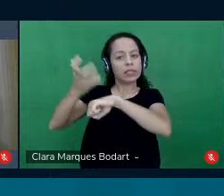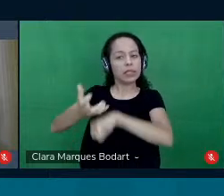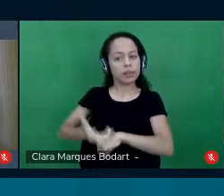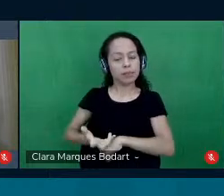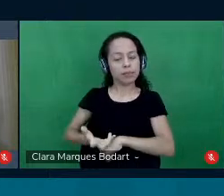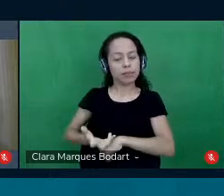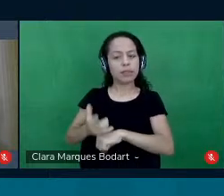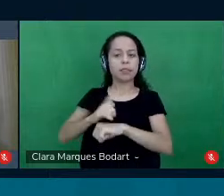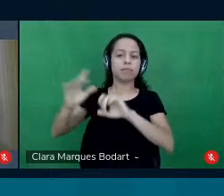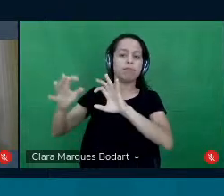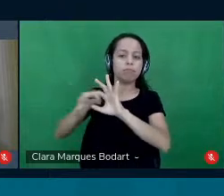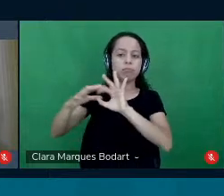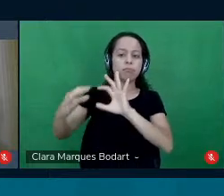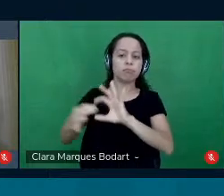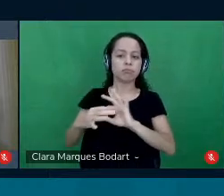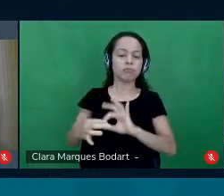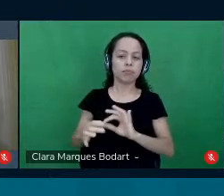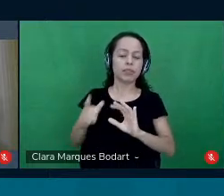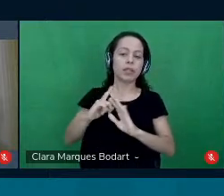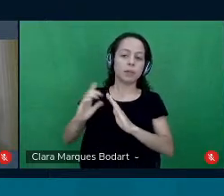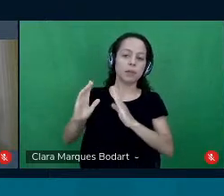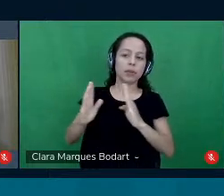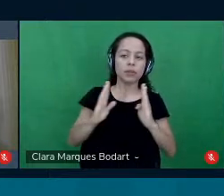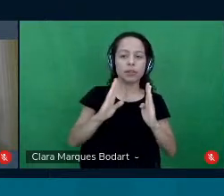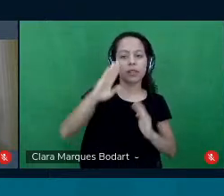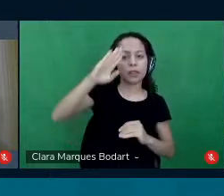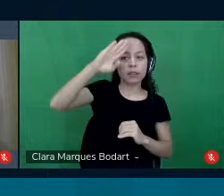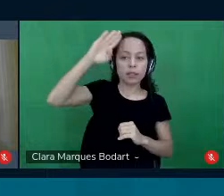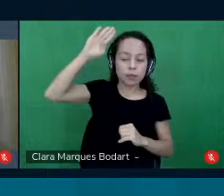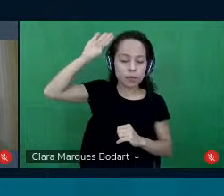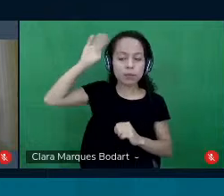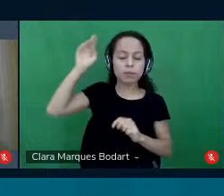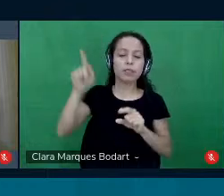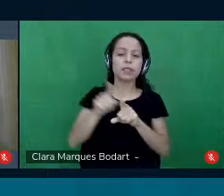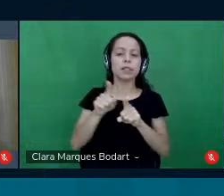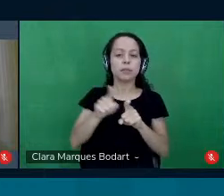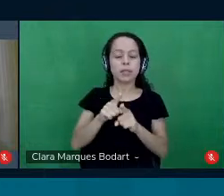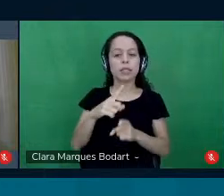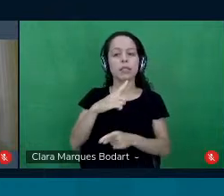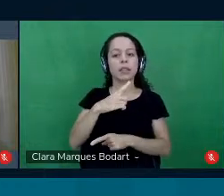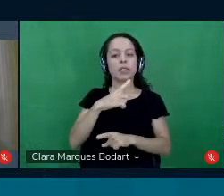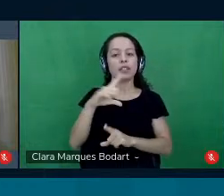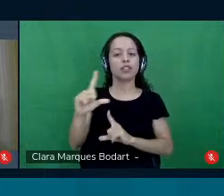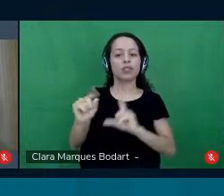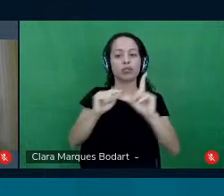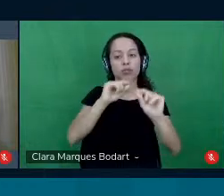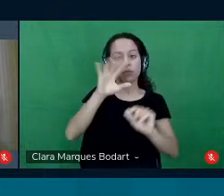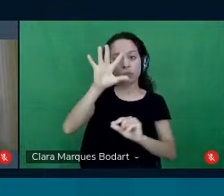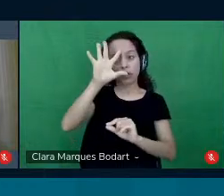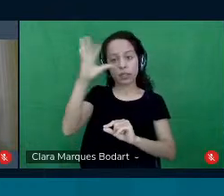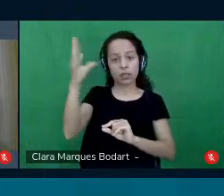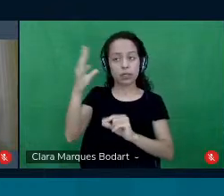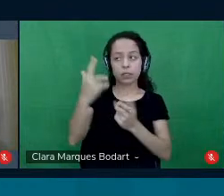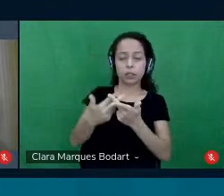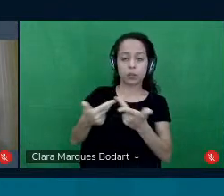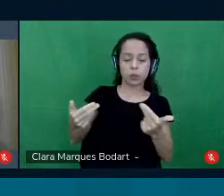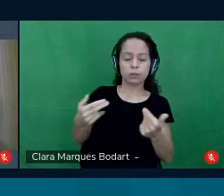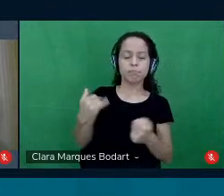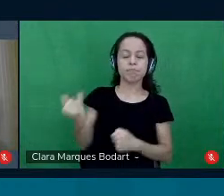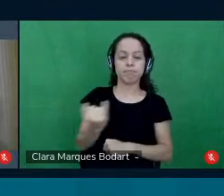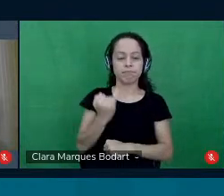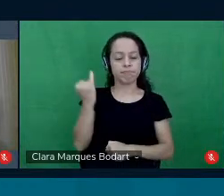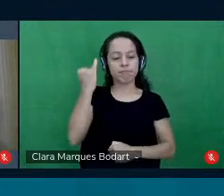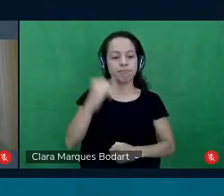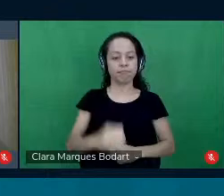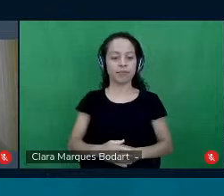pelos procedimentos acadêmicos e até as tomadas de decisões que são necessárias nessas instâncias colegiadas. Então,